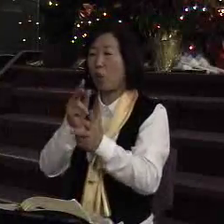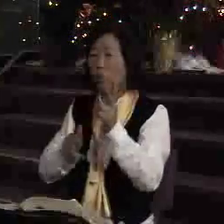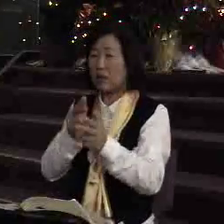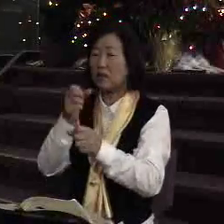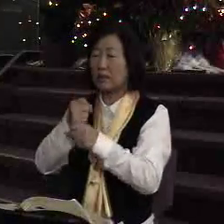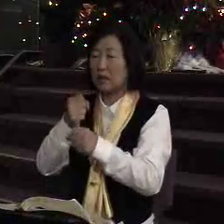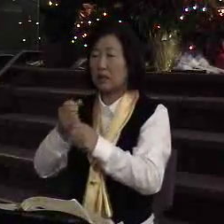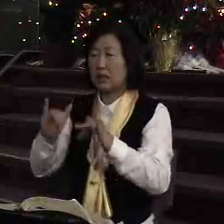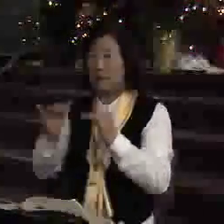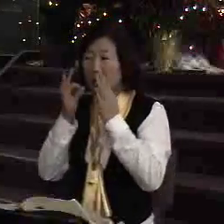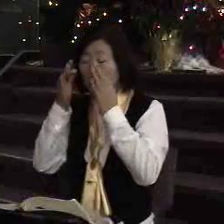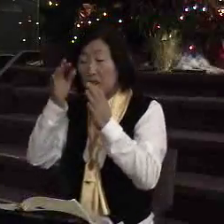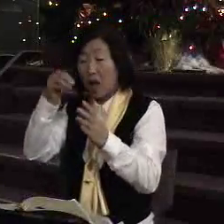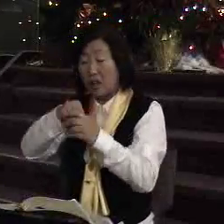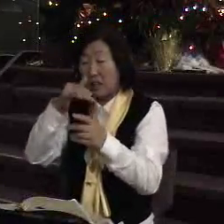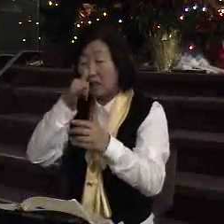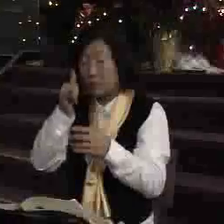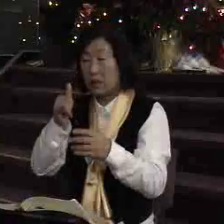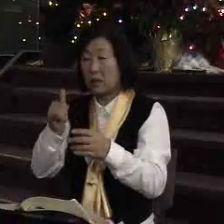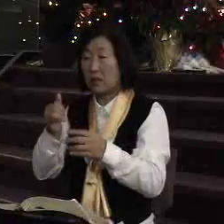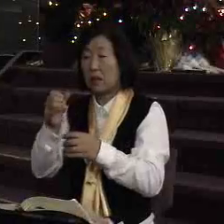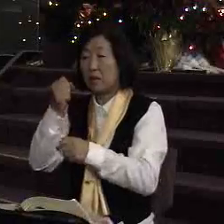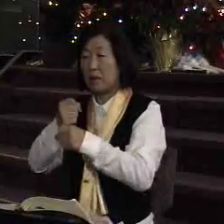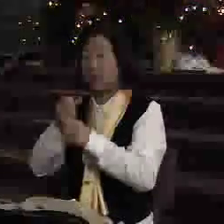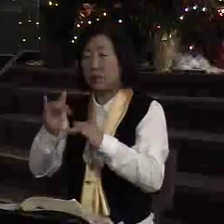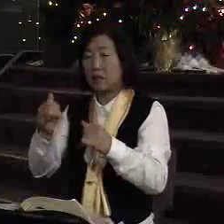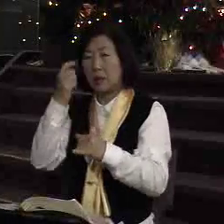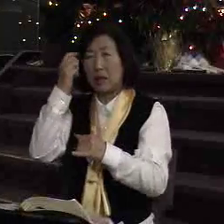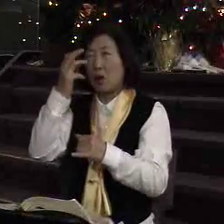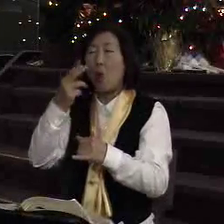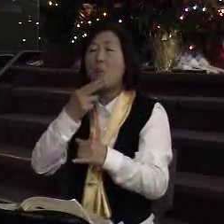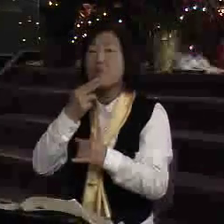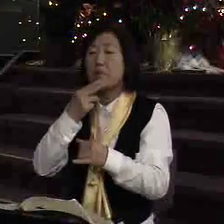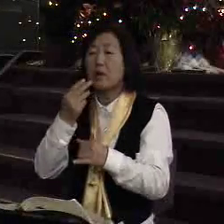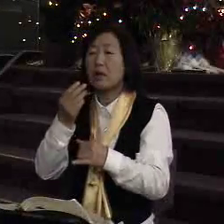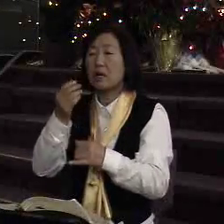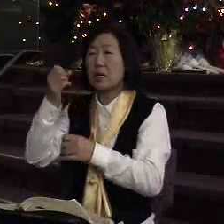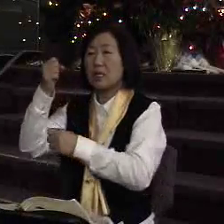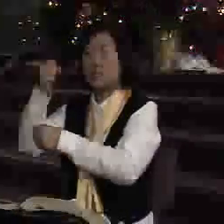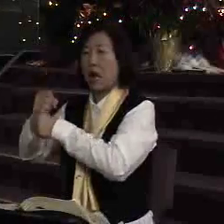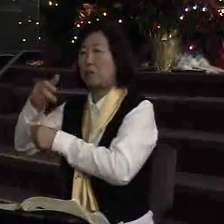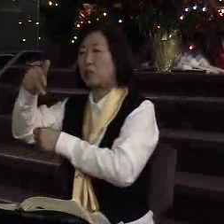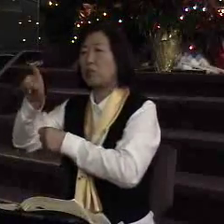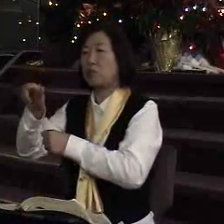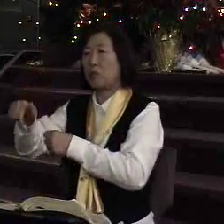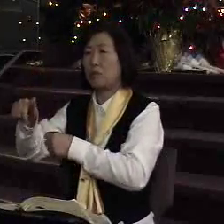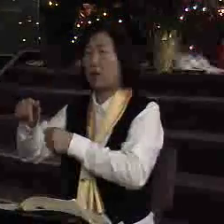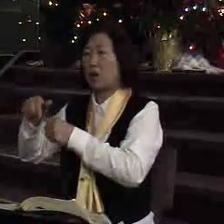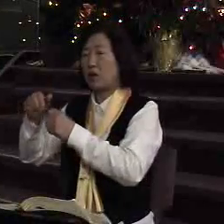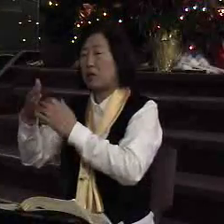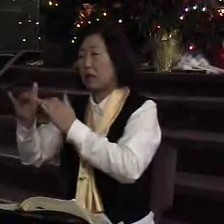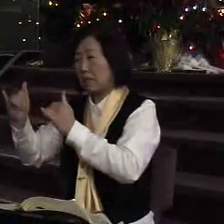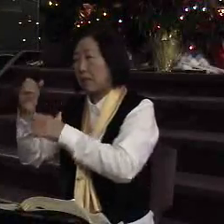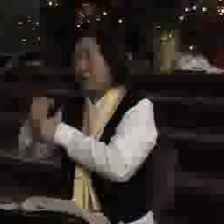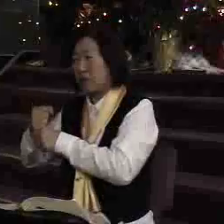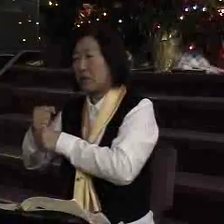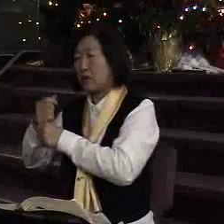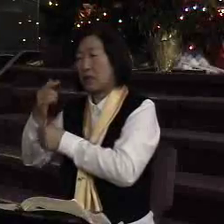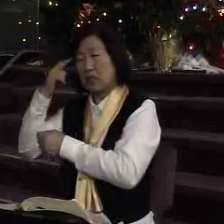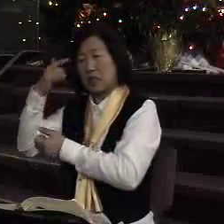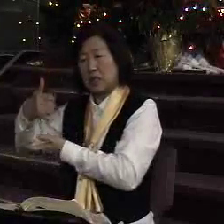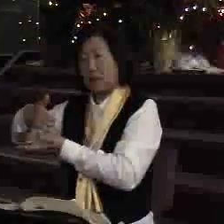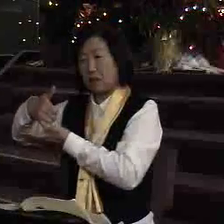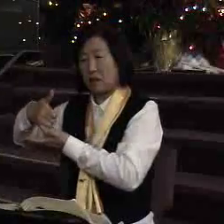정성이 들어있는지 몰라도 만든 사람의 영혼은 없지만 작품에는 작가의 온 인격과 영혼이